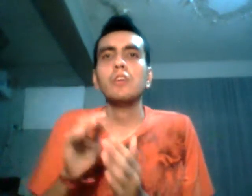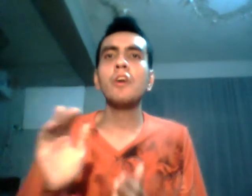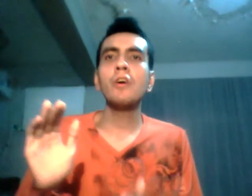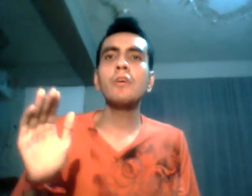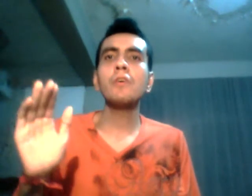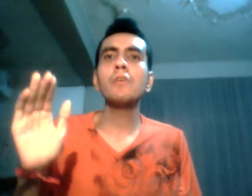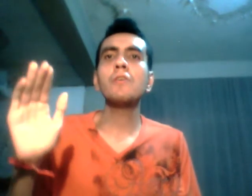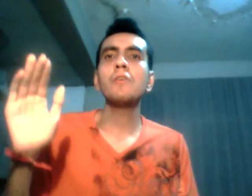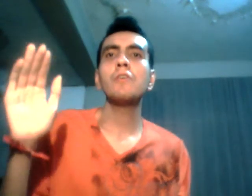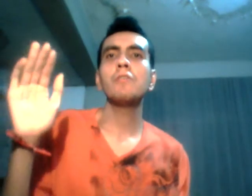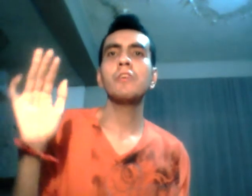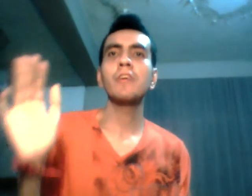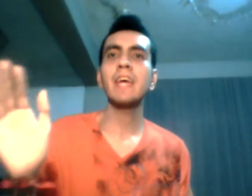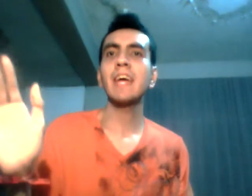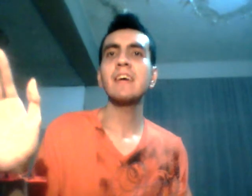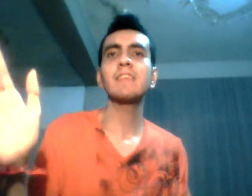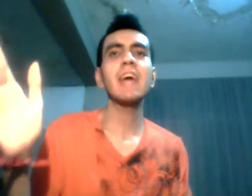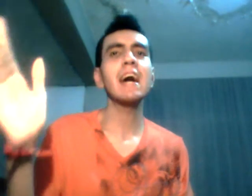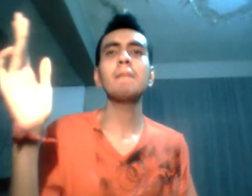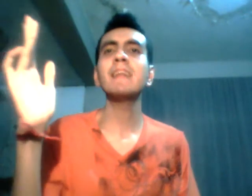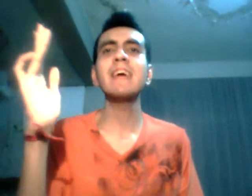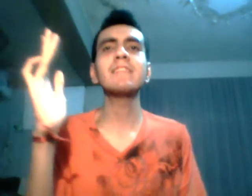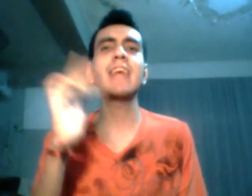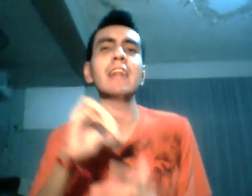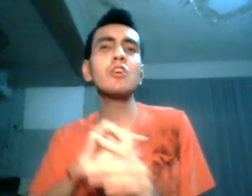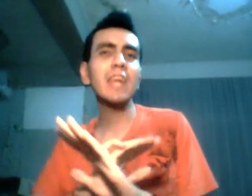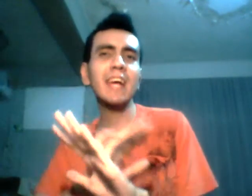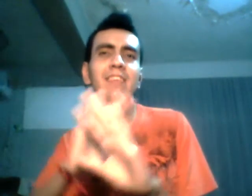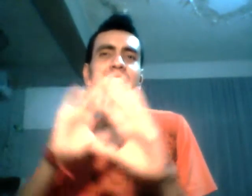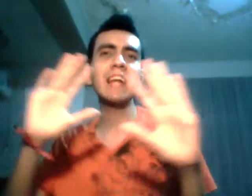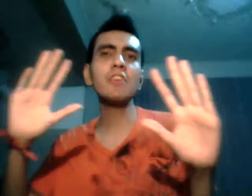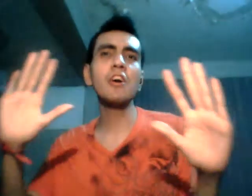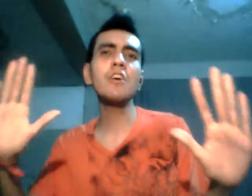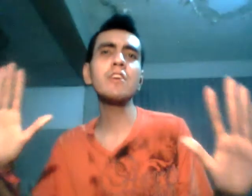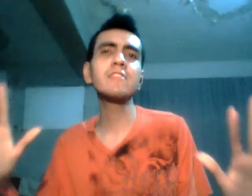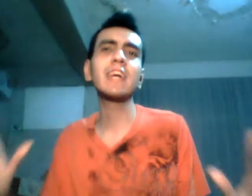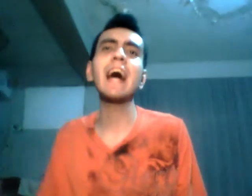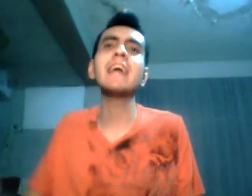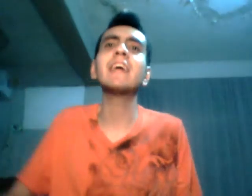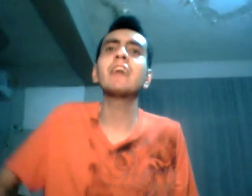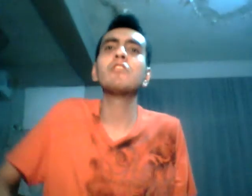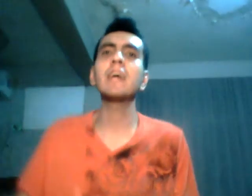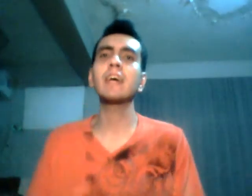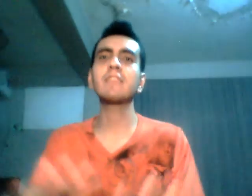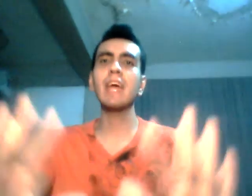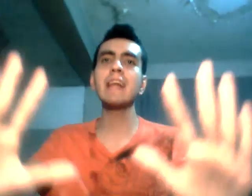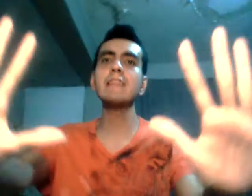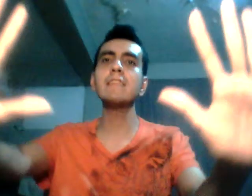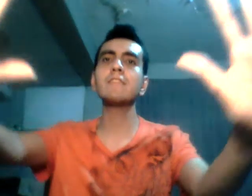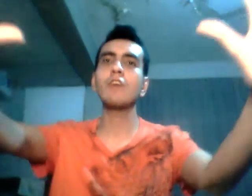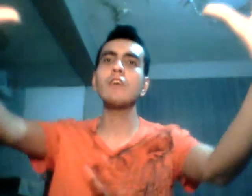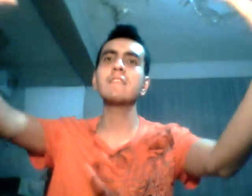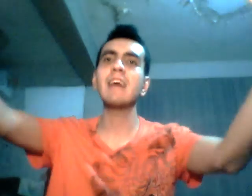No, no dejes que amanezca, no dejes que la noche caiga, no dejes que el sol